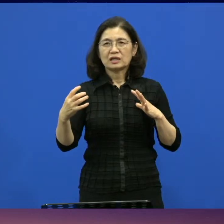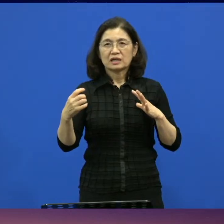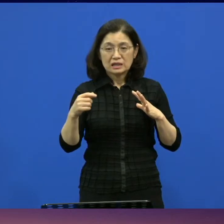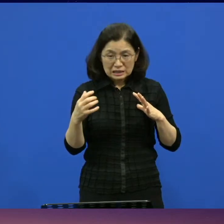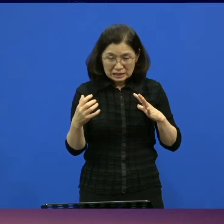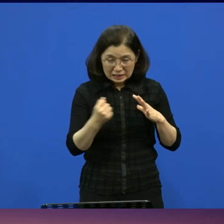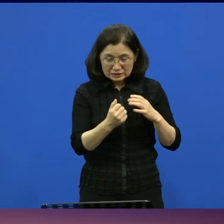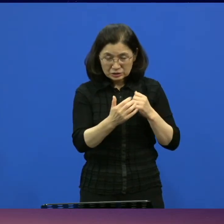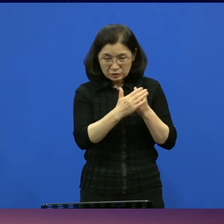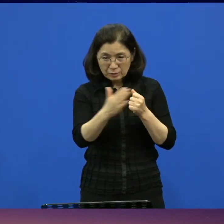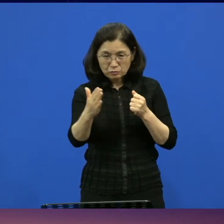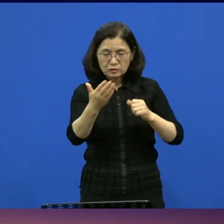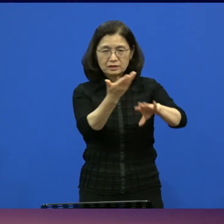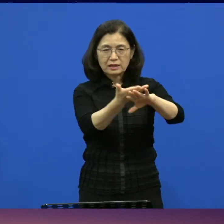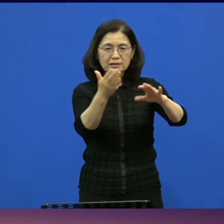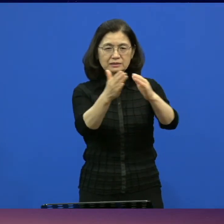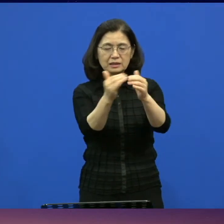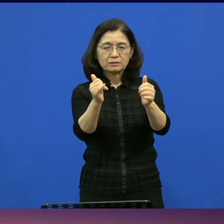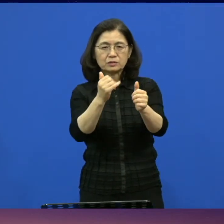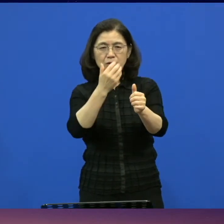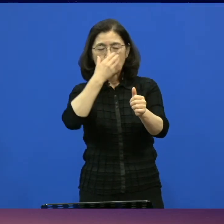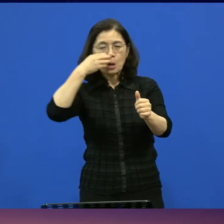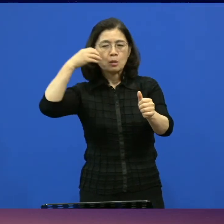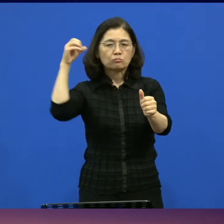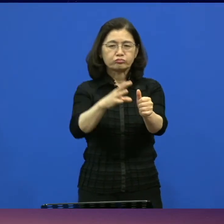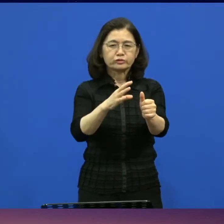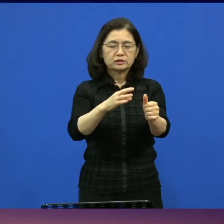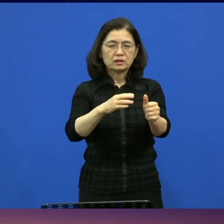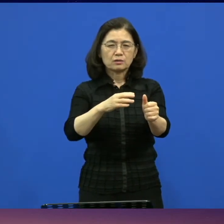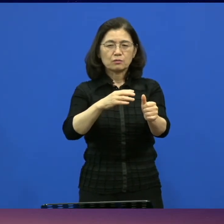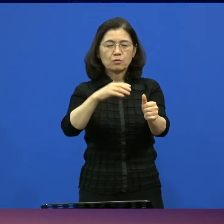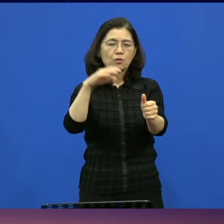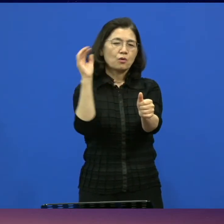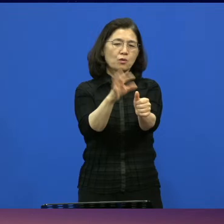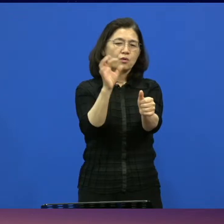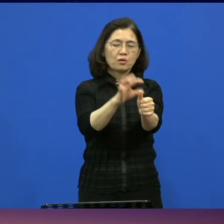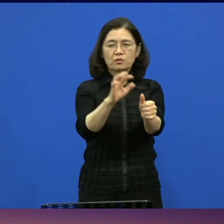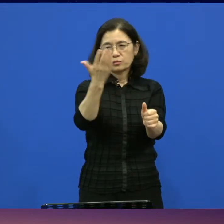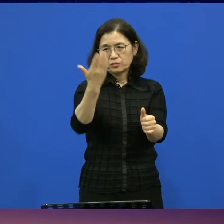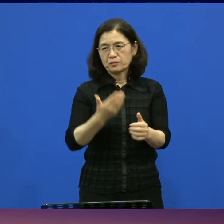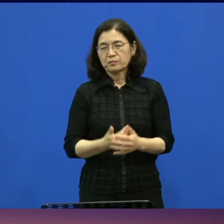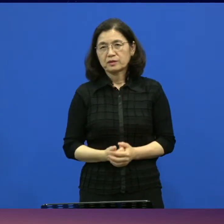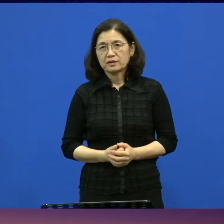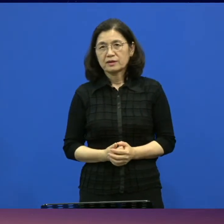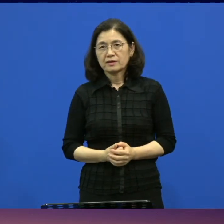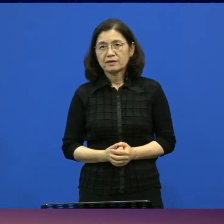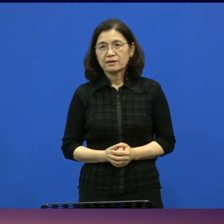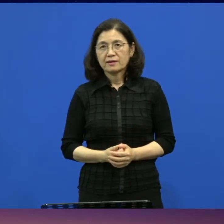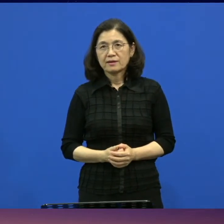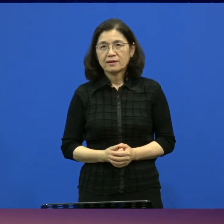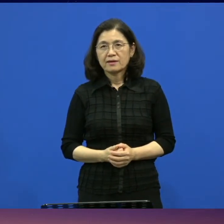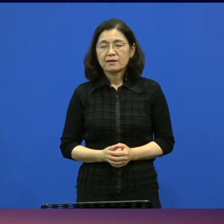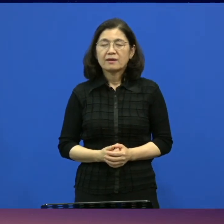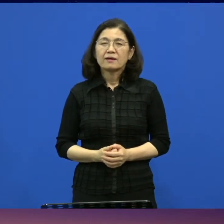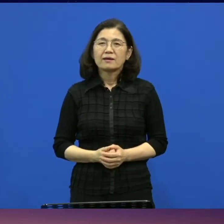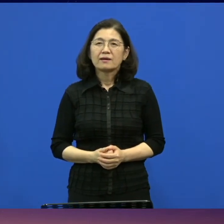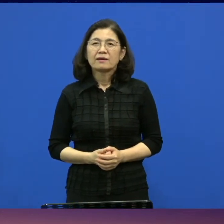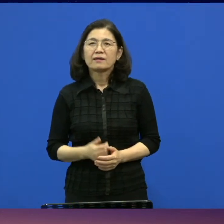자기가 하나님이 되어 있는 거잖아요. 근데 자기가 하나님이 되어 있는데 어떻게 하나님이 오세요? 내가 하나님인데 어떻게 하나님이